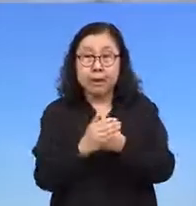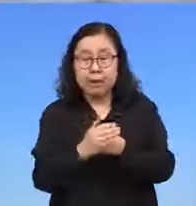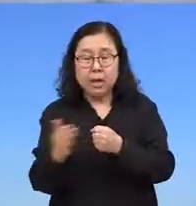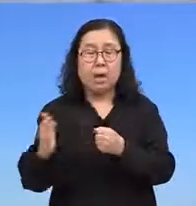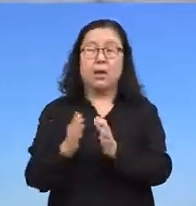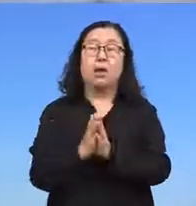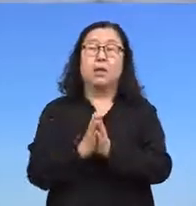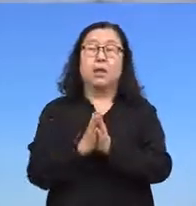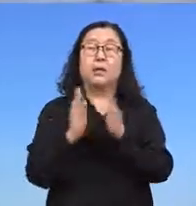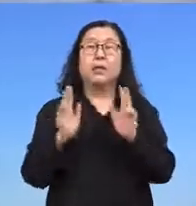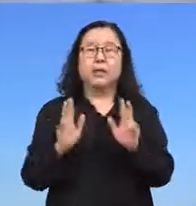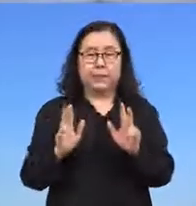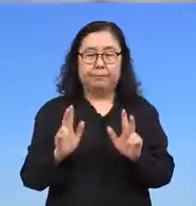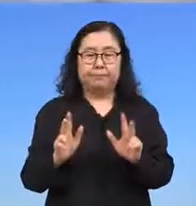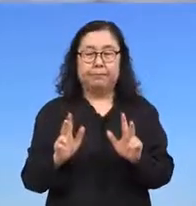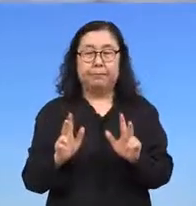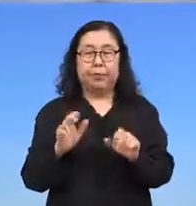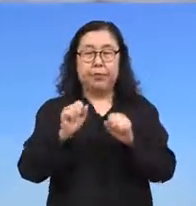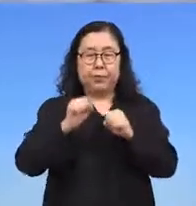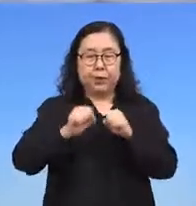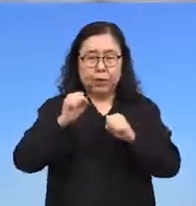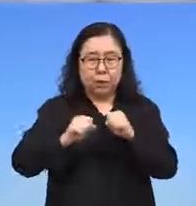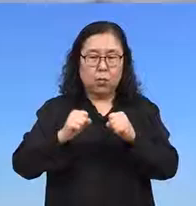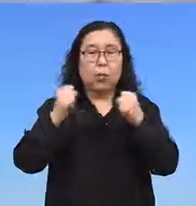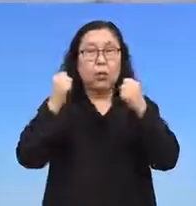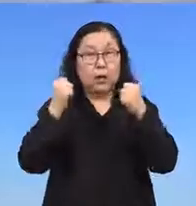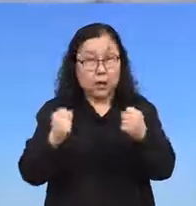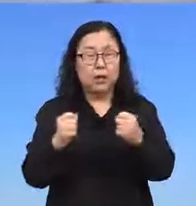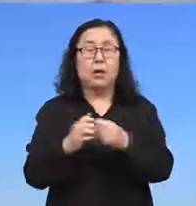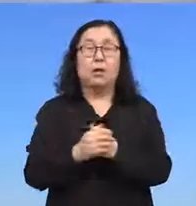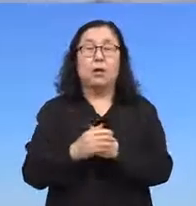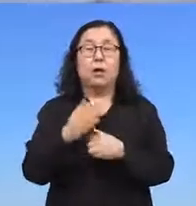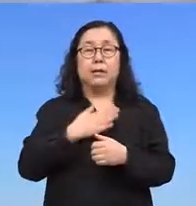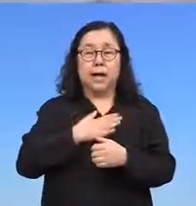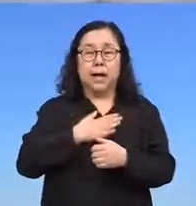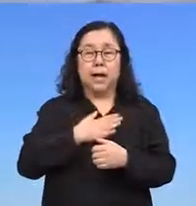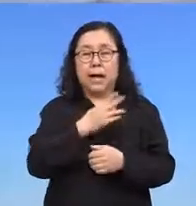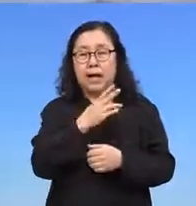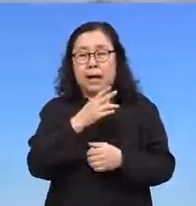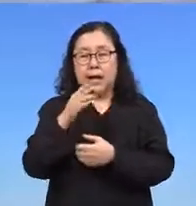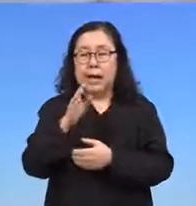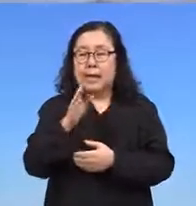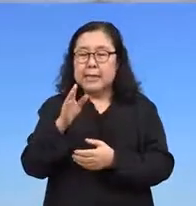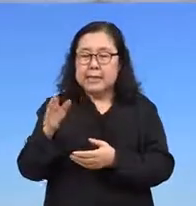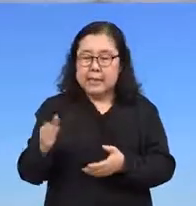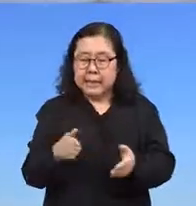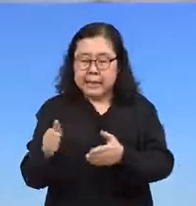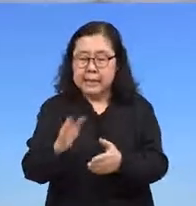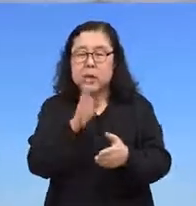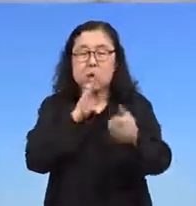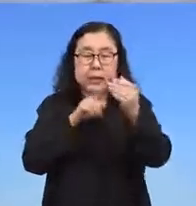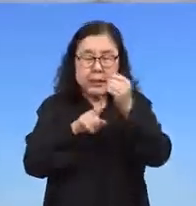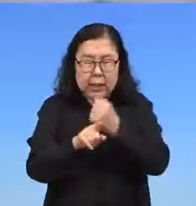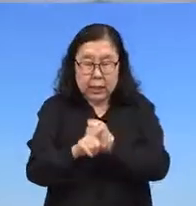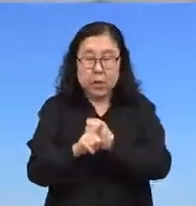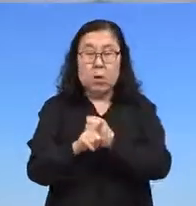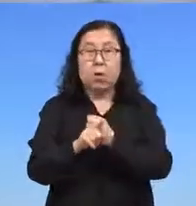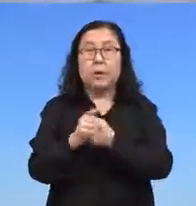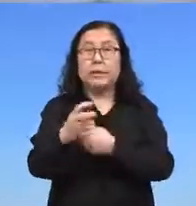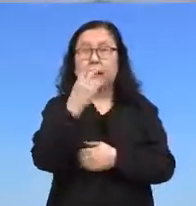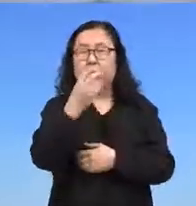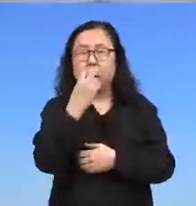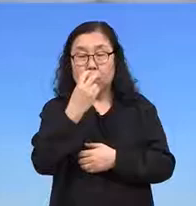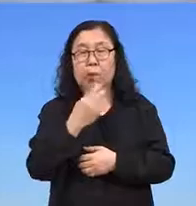순간에도 역동적인 현재. I am, 내가 곧 길이요 진리요 생명이요. 나는 참